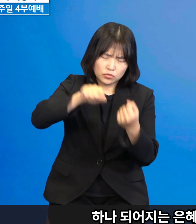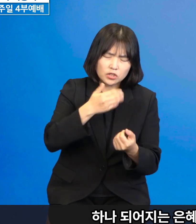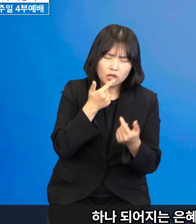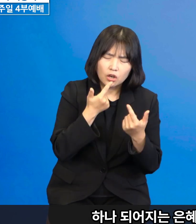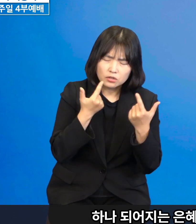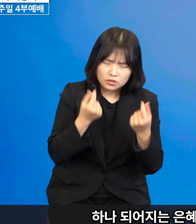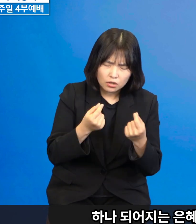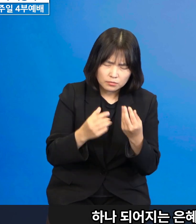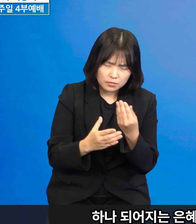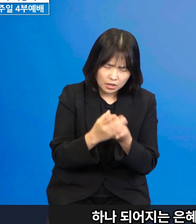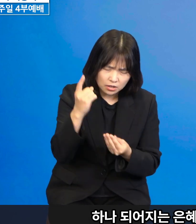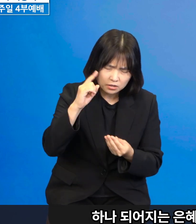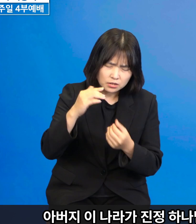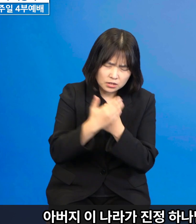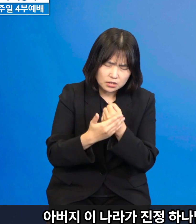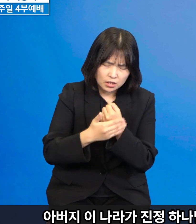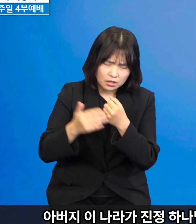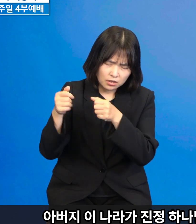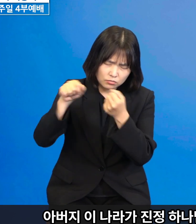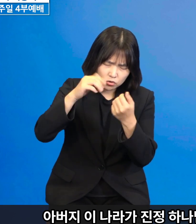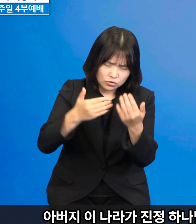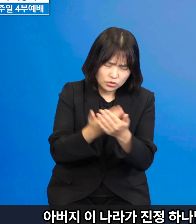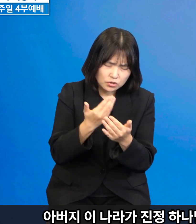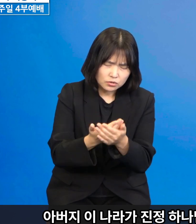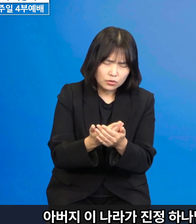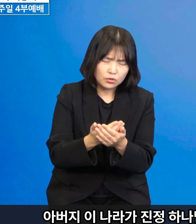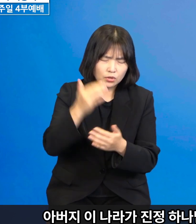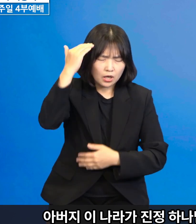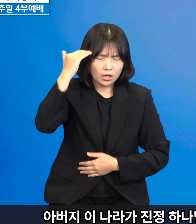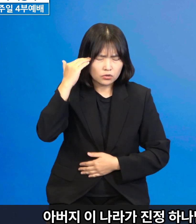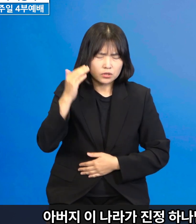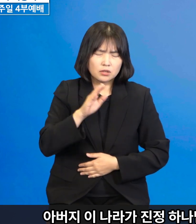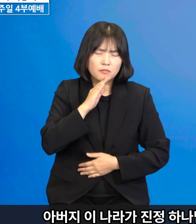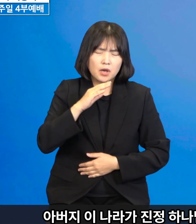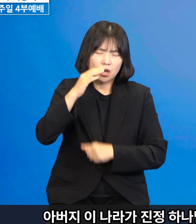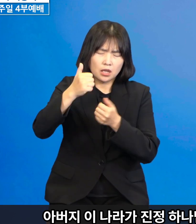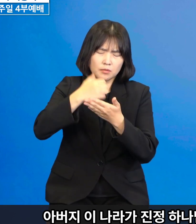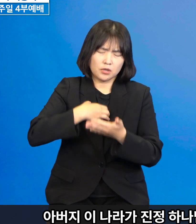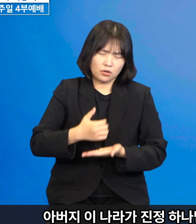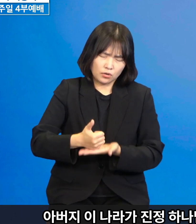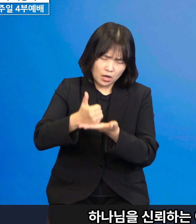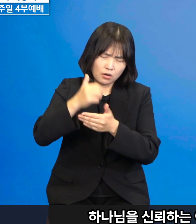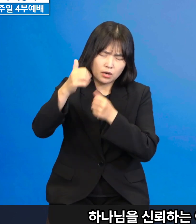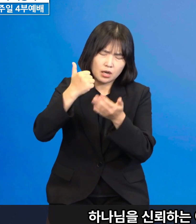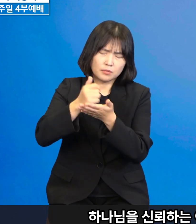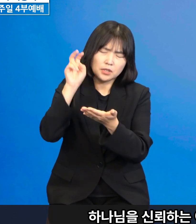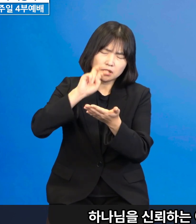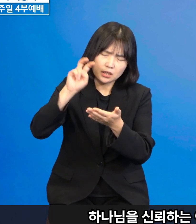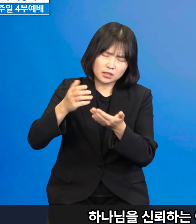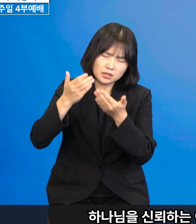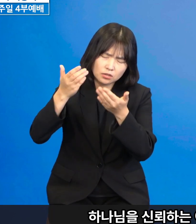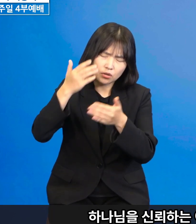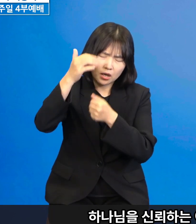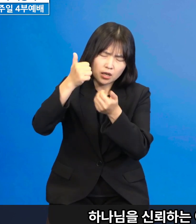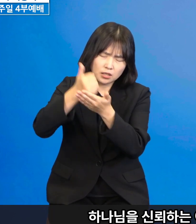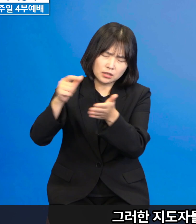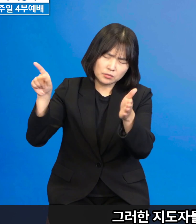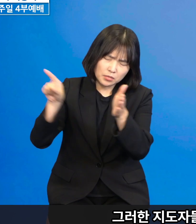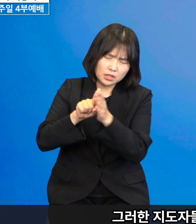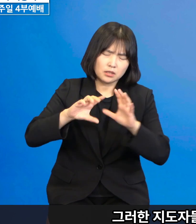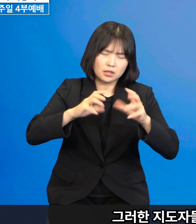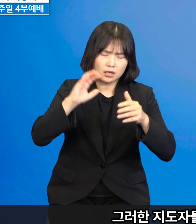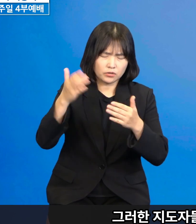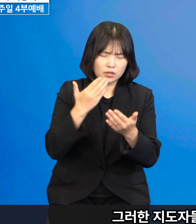되어지는 은혜를 허락하여 주시옵시고 아버지, 이 나라가 진정 하나님을 경외하며 하나님을 찬양하며 하나님을 신뢰하는 이 나라 되게 하여